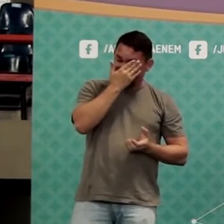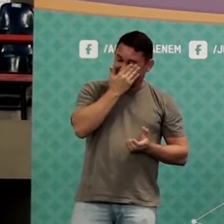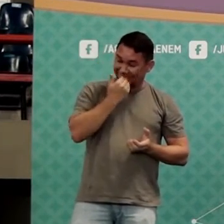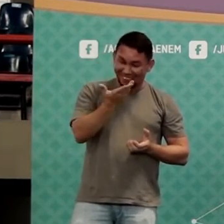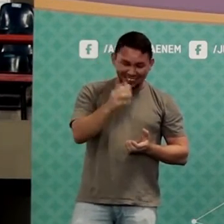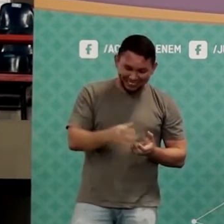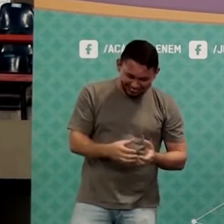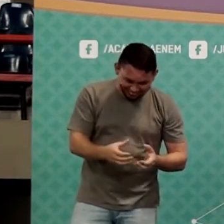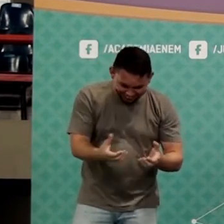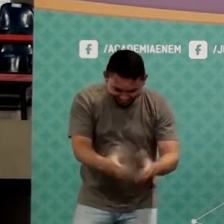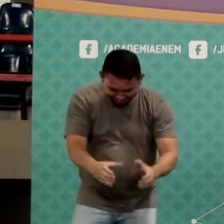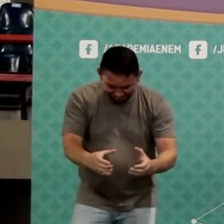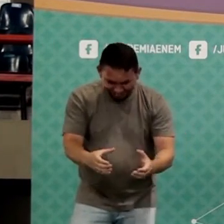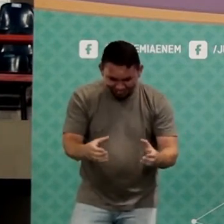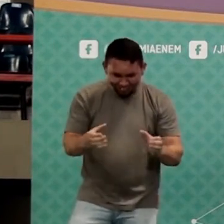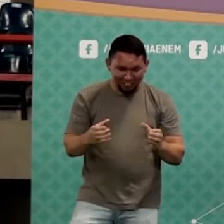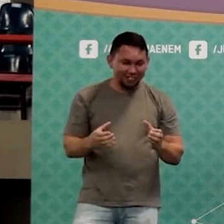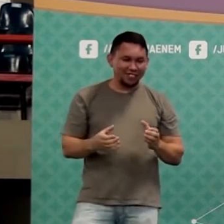esse menino. Olha.